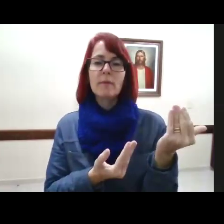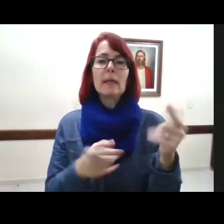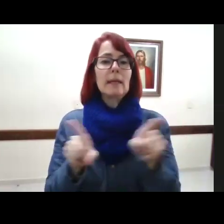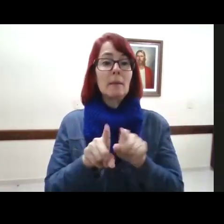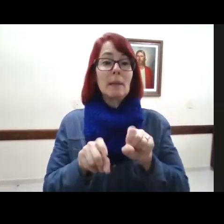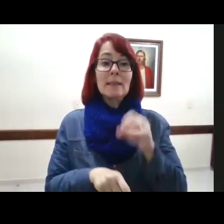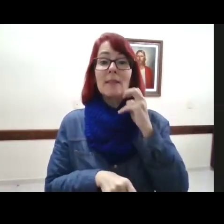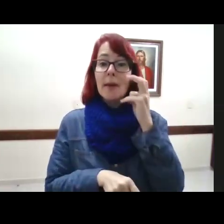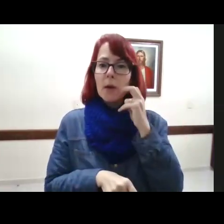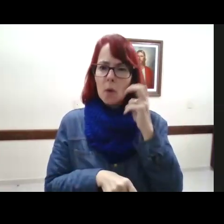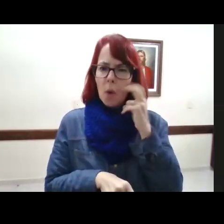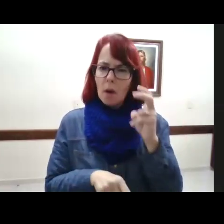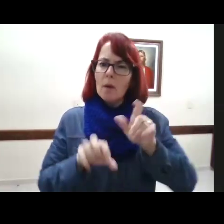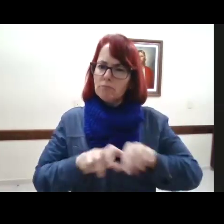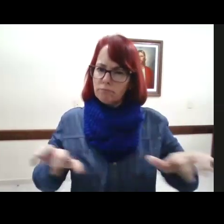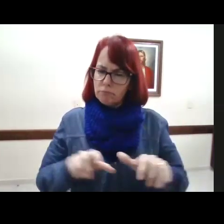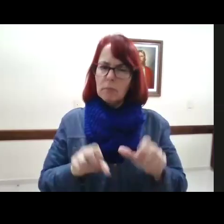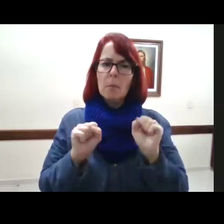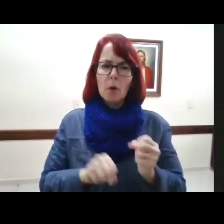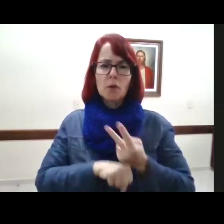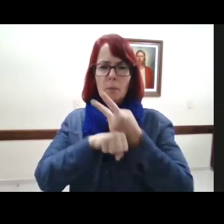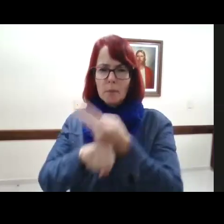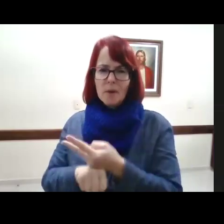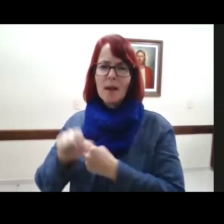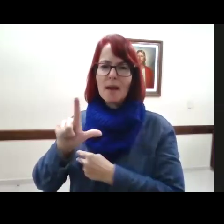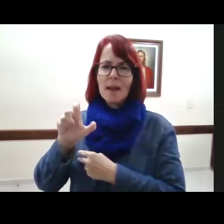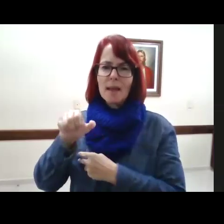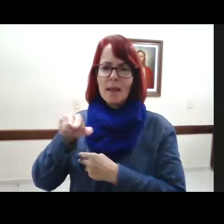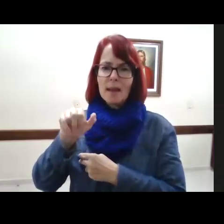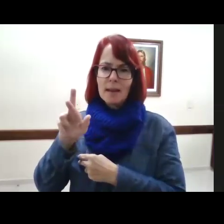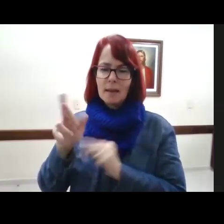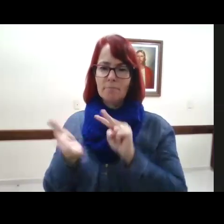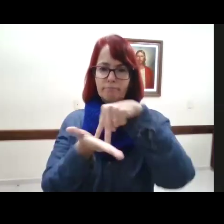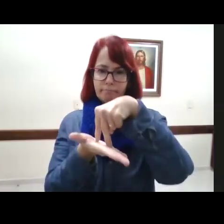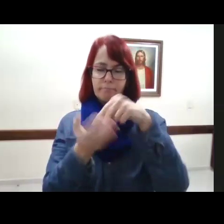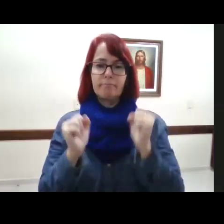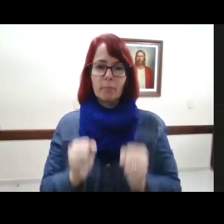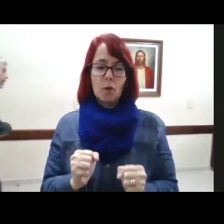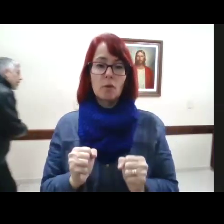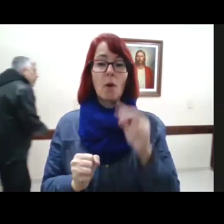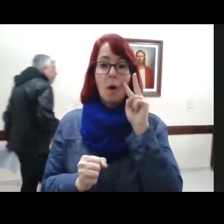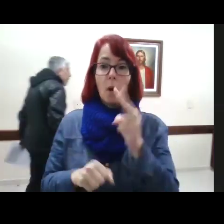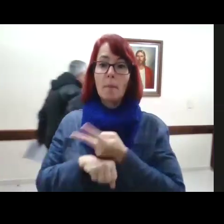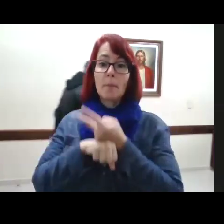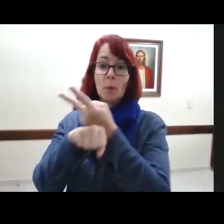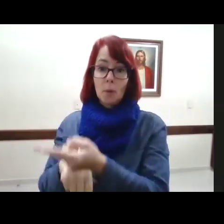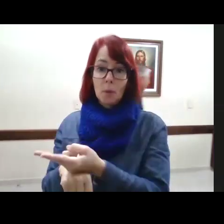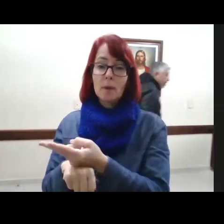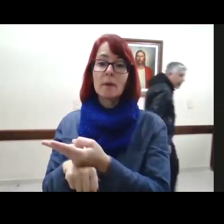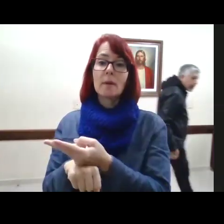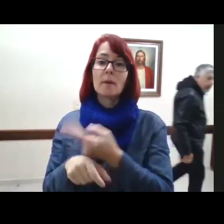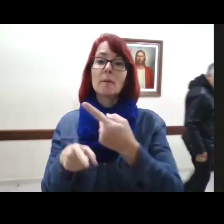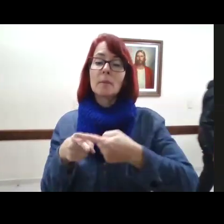vergonha de tocar piano, que procure a irmã Leni. Irmã Leni, por favor, pode ficar de pé. Procure a irmã Leni,